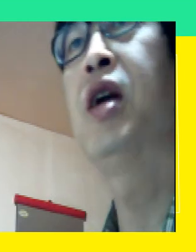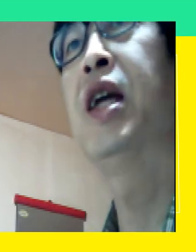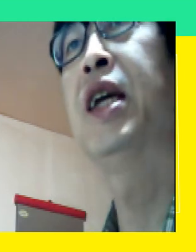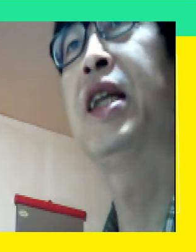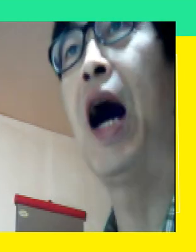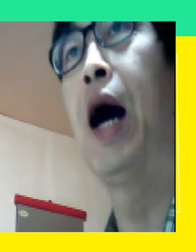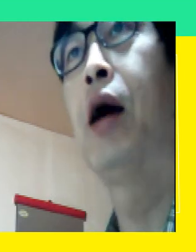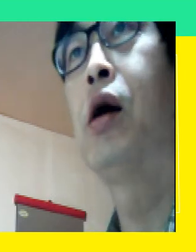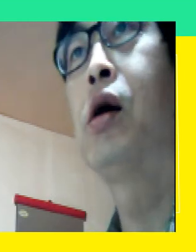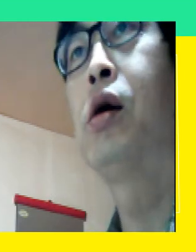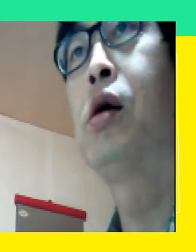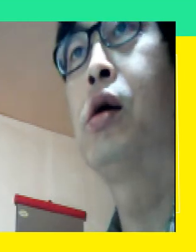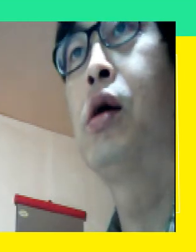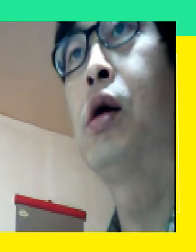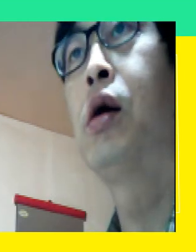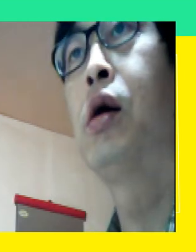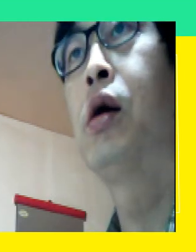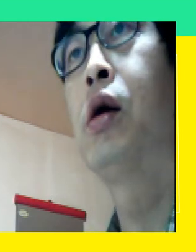틀리다